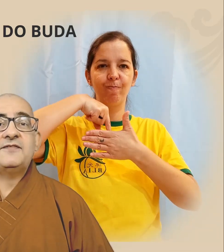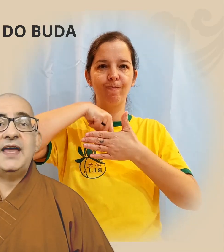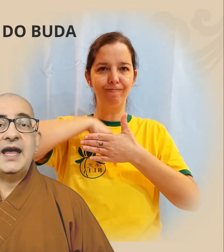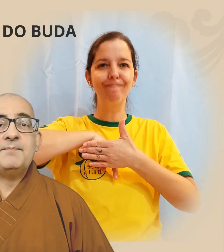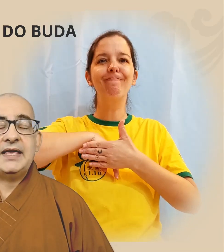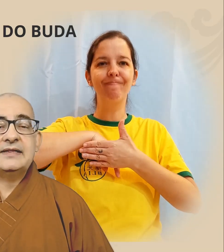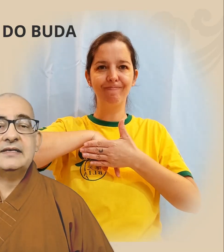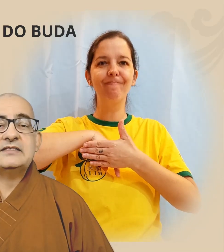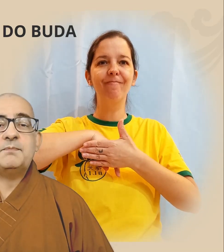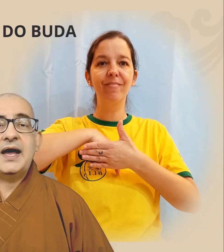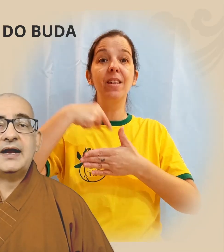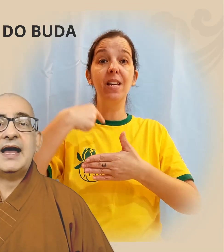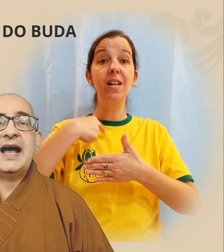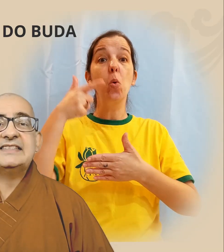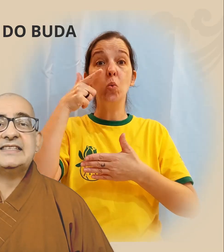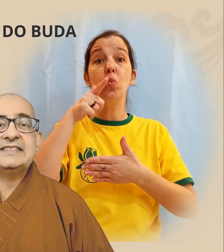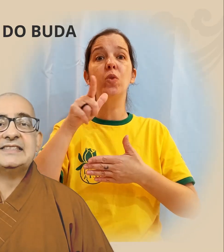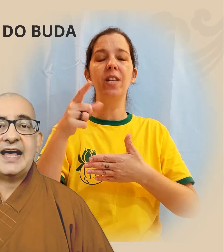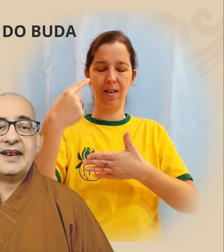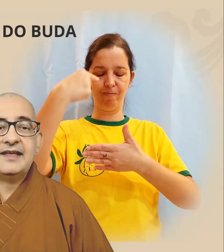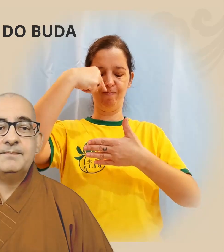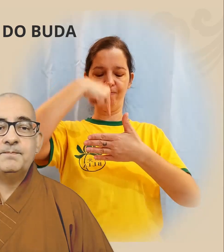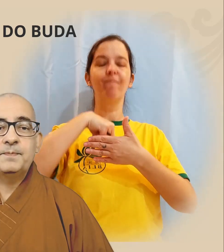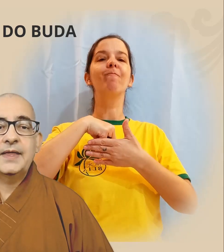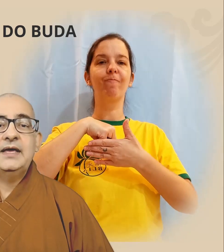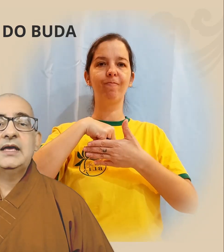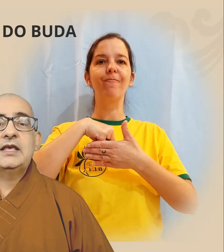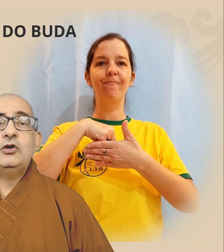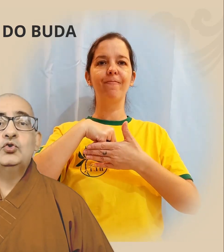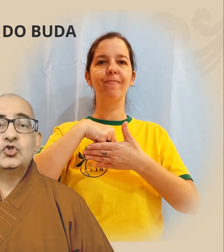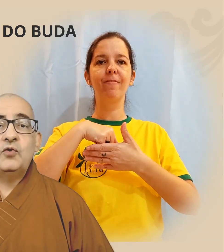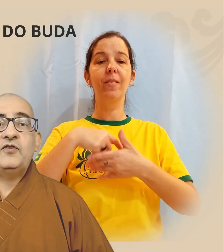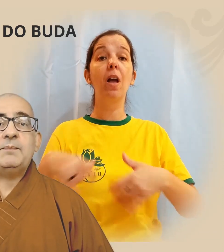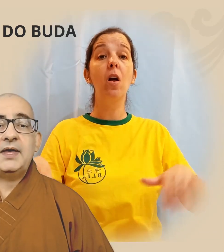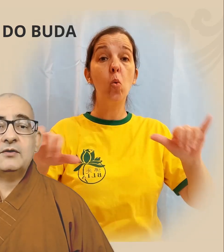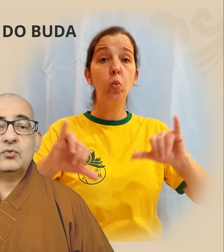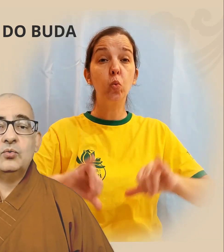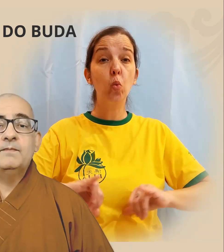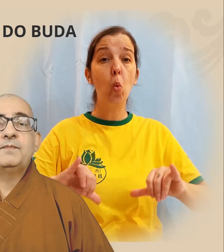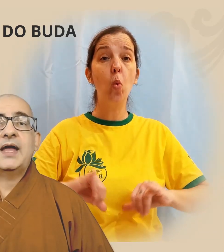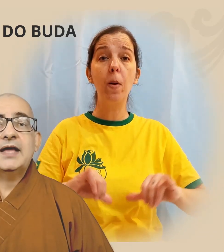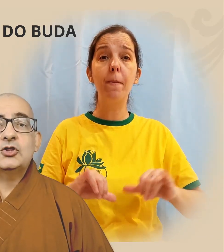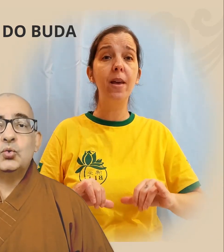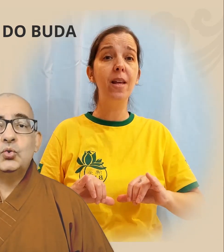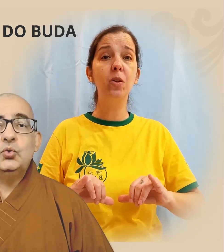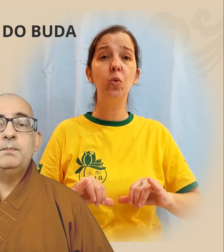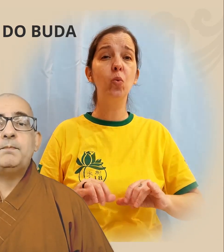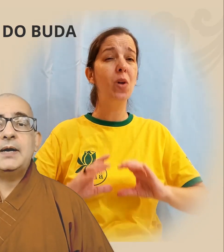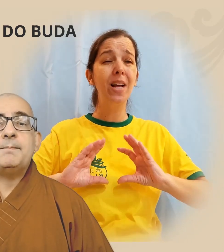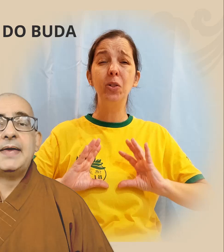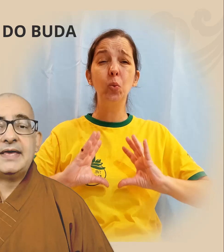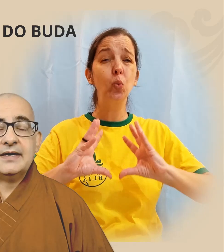as ferramentas para acessá-la, que o sofrimento a